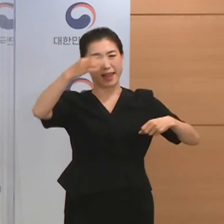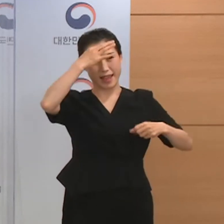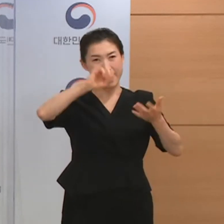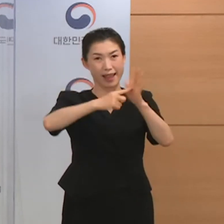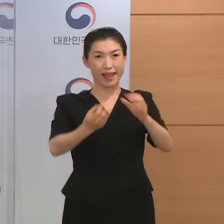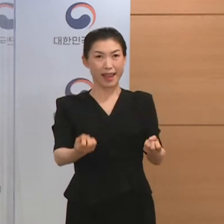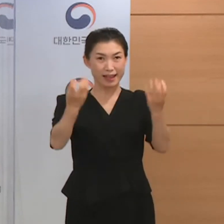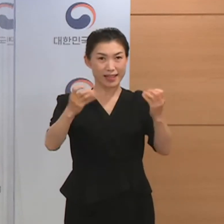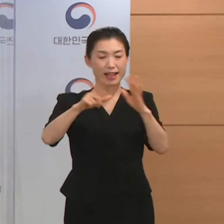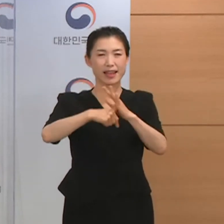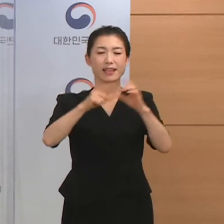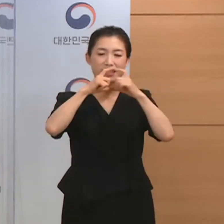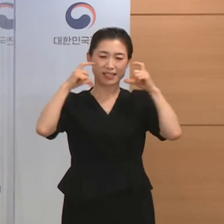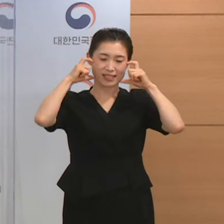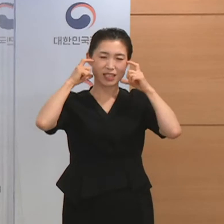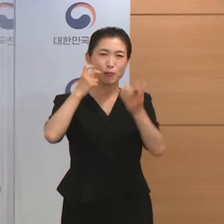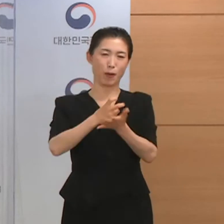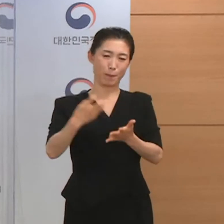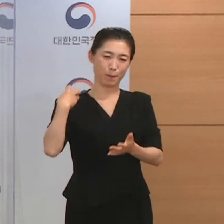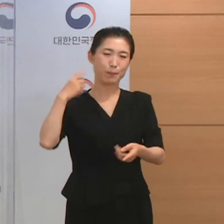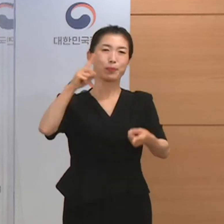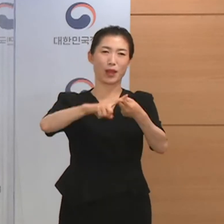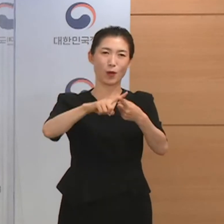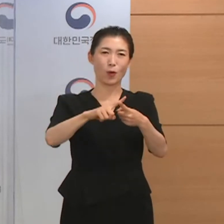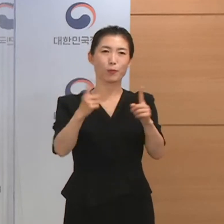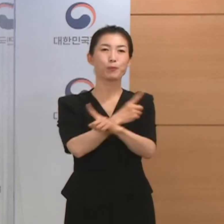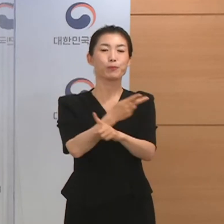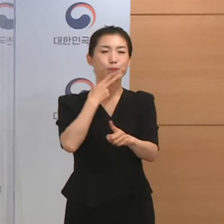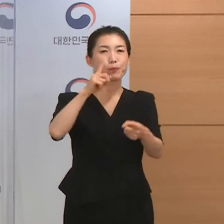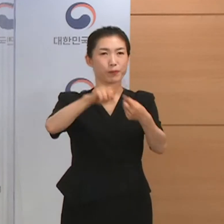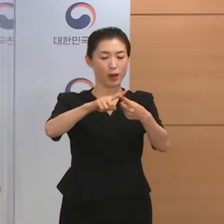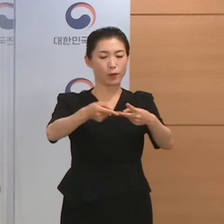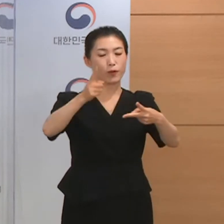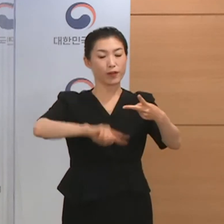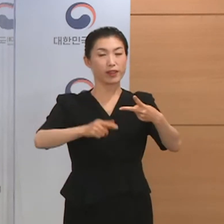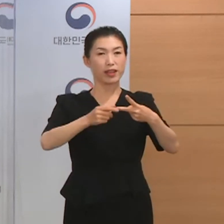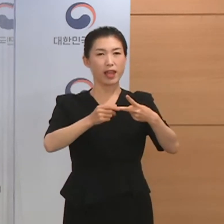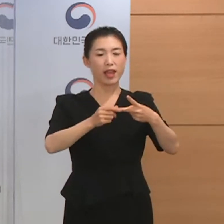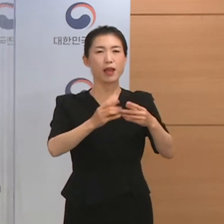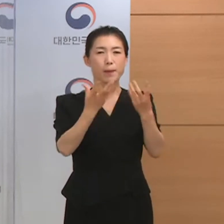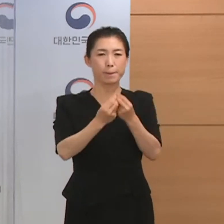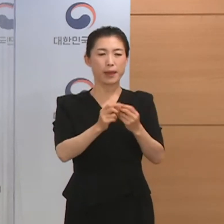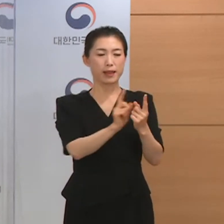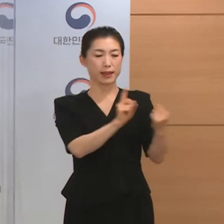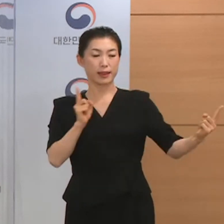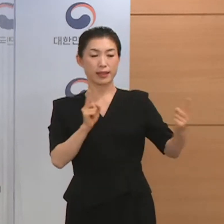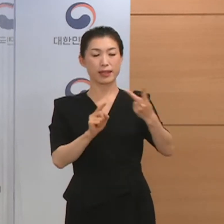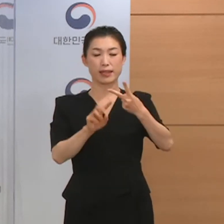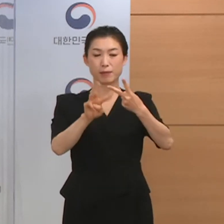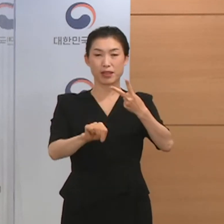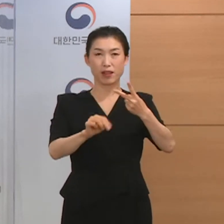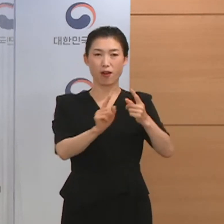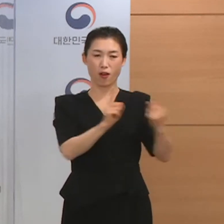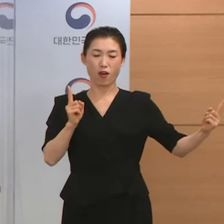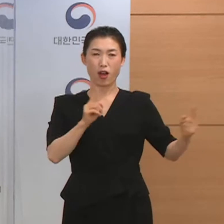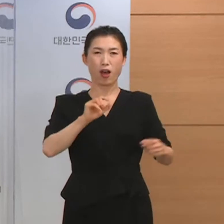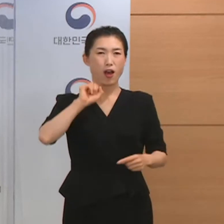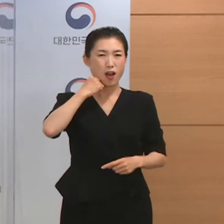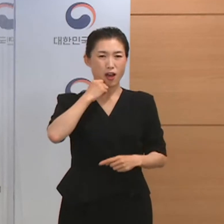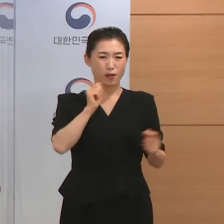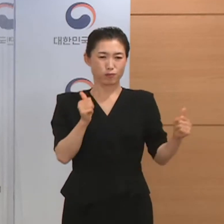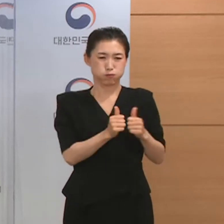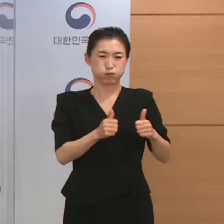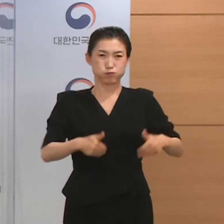대해서는 계속 마스크 착용 의무가 유지됩니다. 다만 두 번째 2m 거리 두기가 안 되는 상황에서의 마스크 착용에